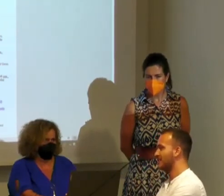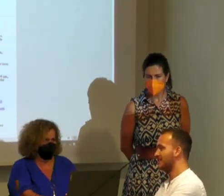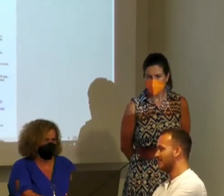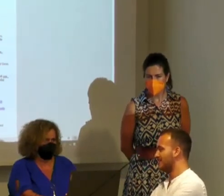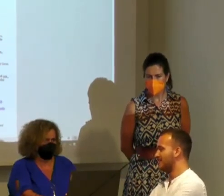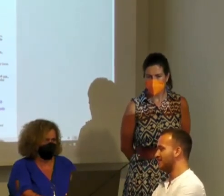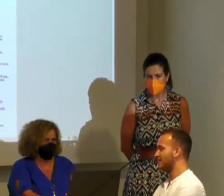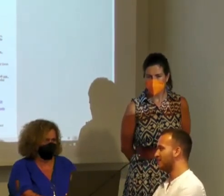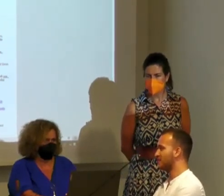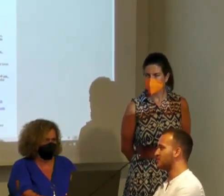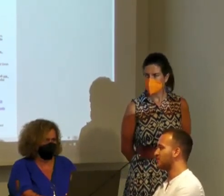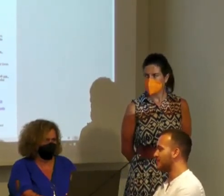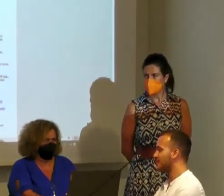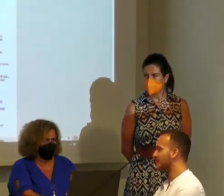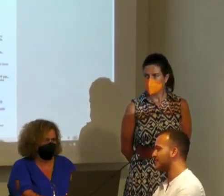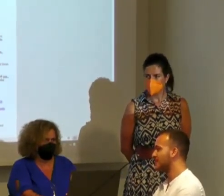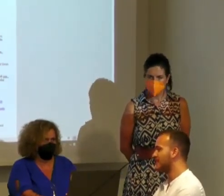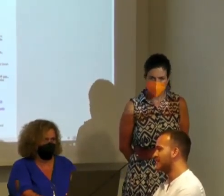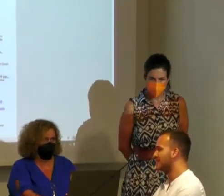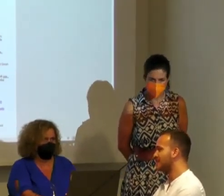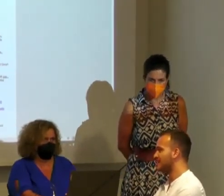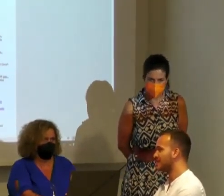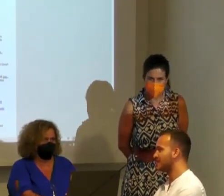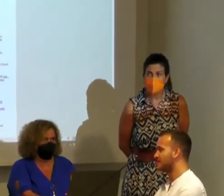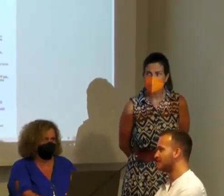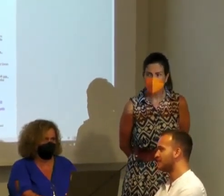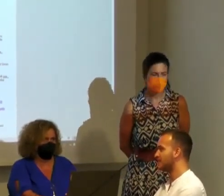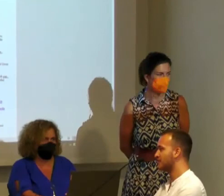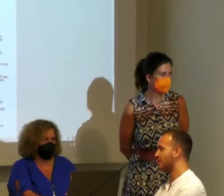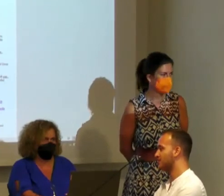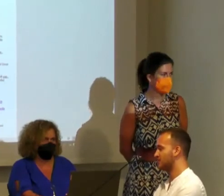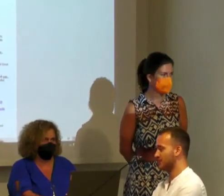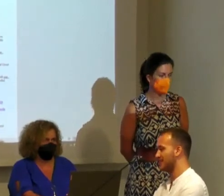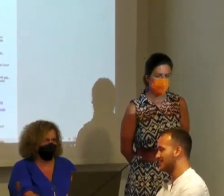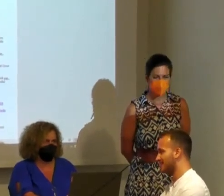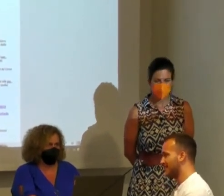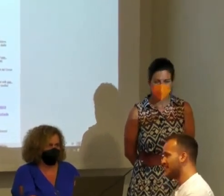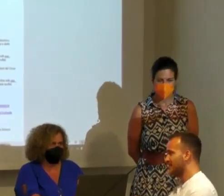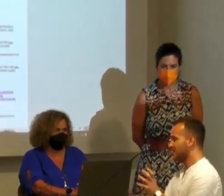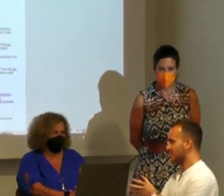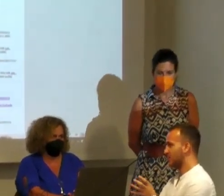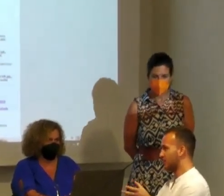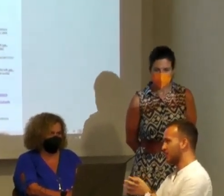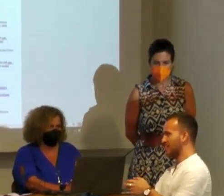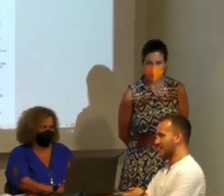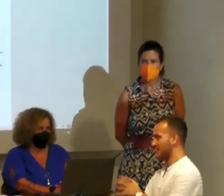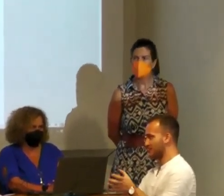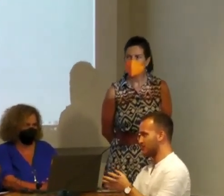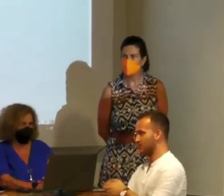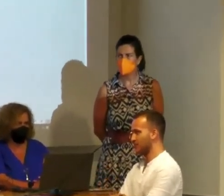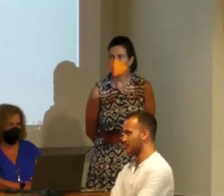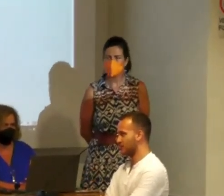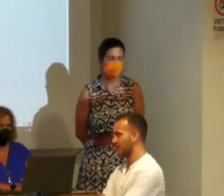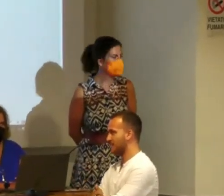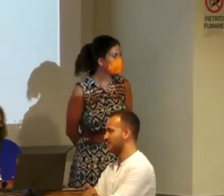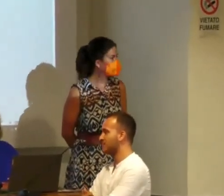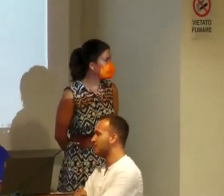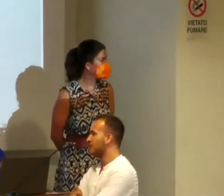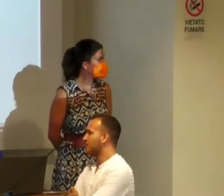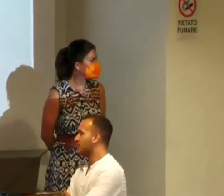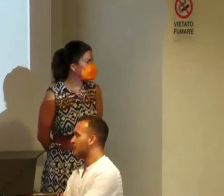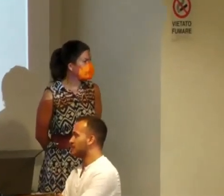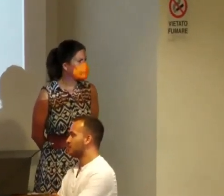ai professori di lettere, di lettere, diciamo, moderne, il corso